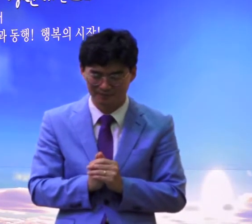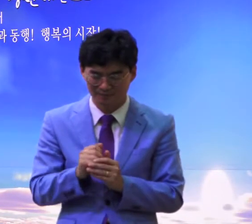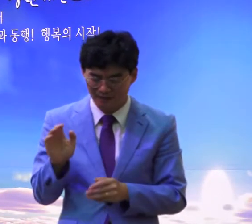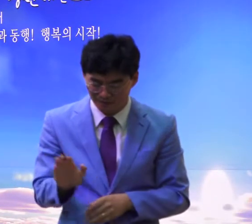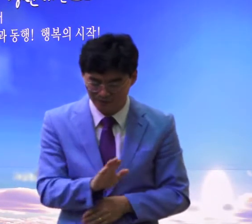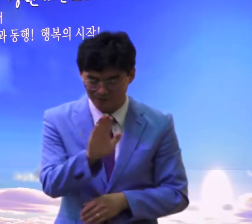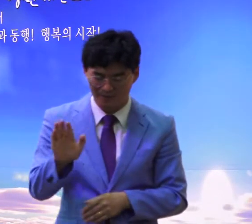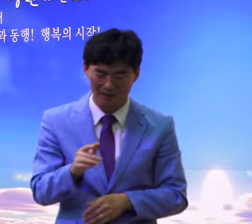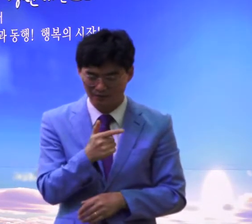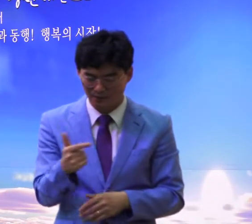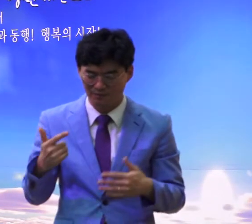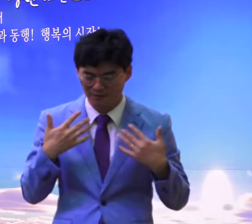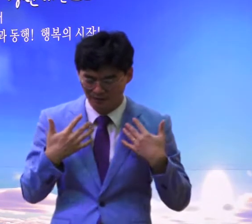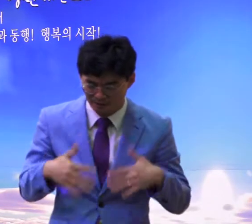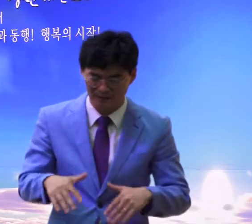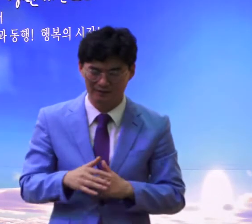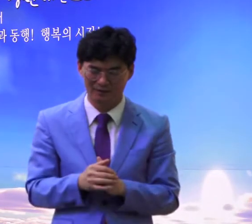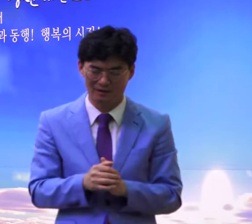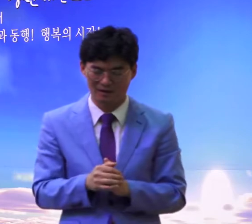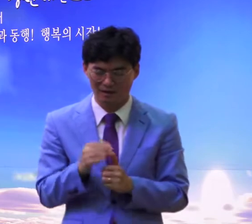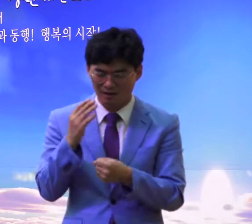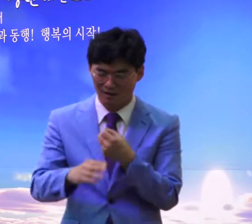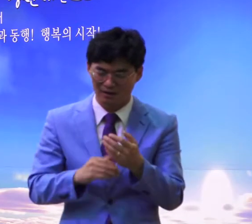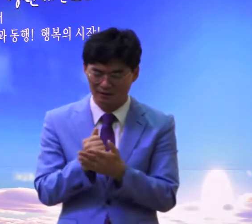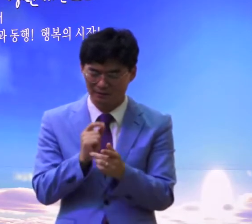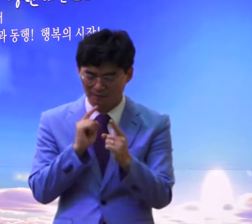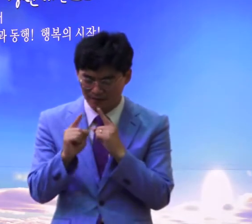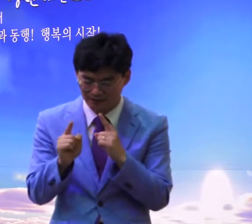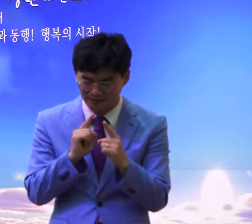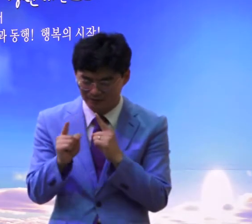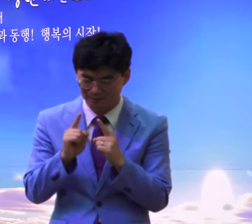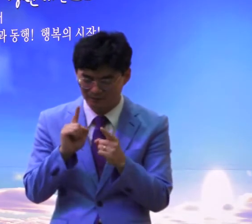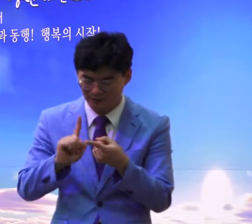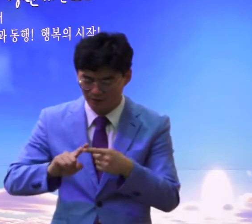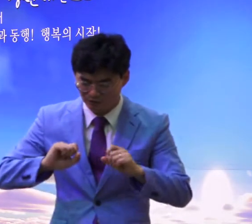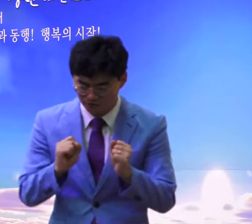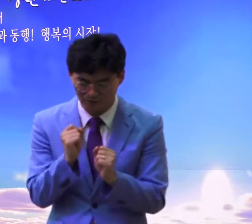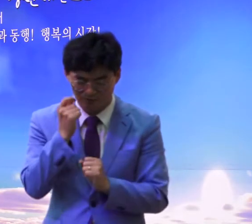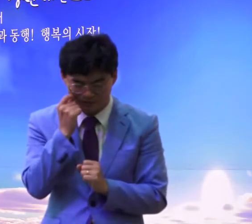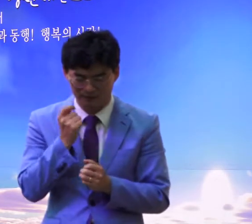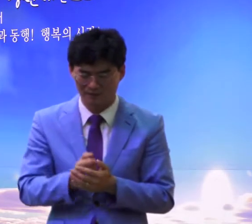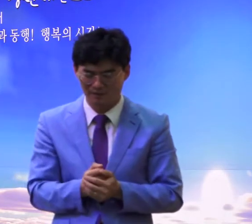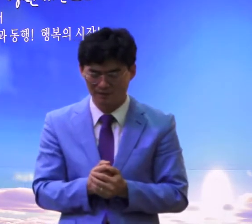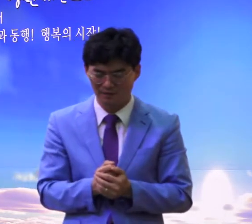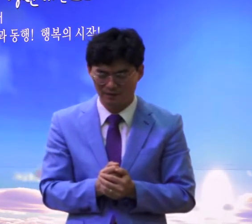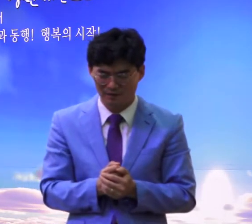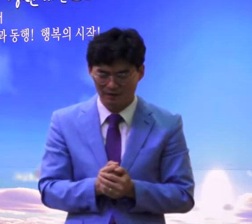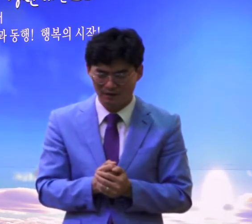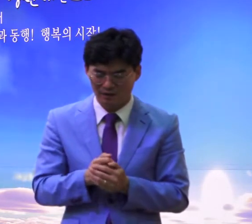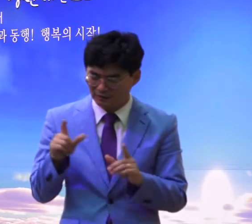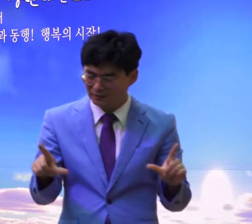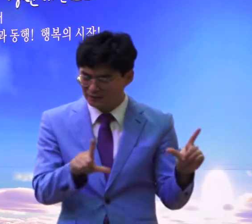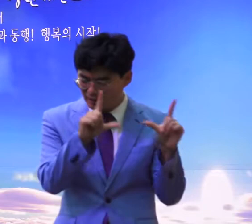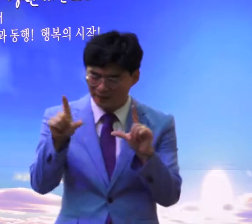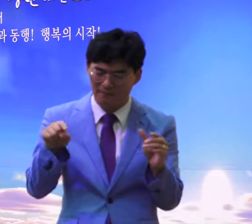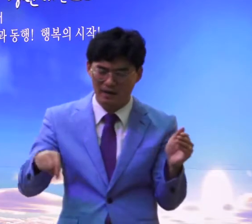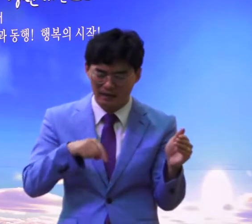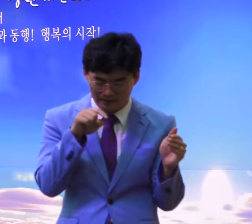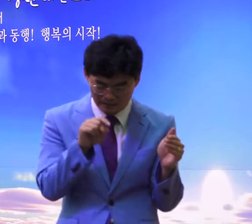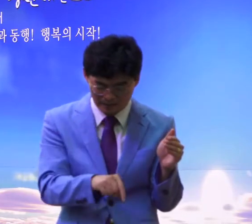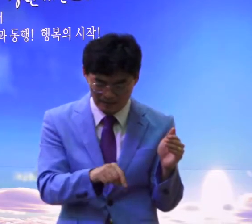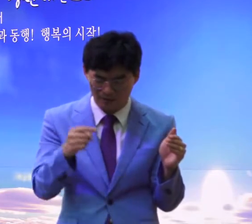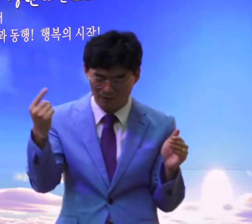우리가 너무나 연약하여서 하나님 말씀을 붙들지 못하고 여전히 내 삶 속에 내 안에 들어와